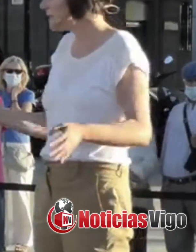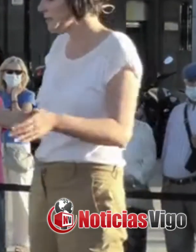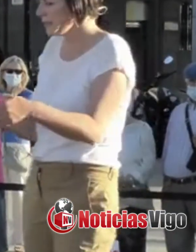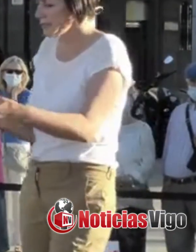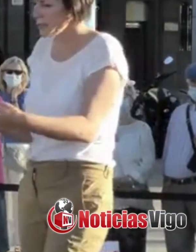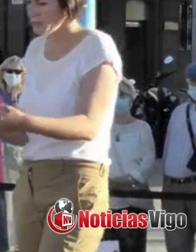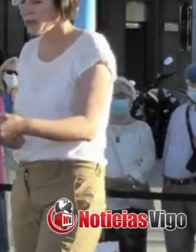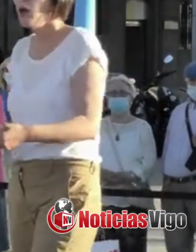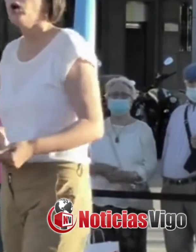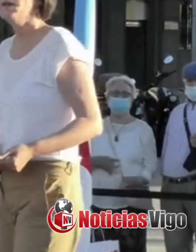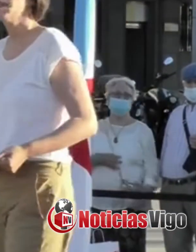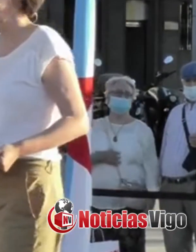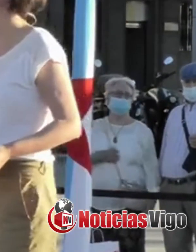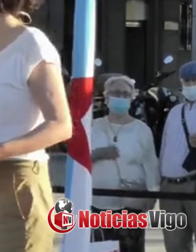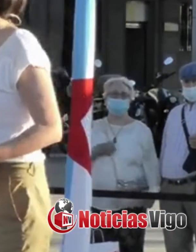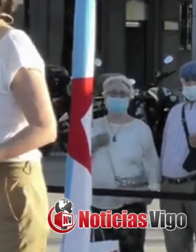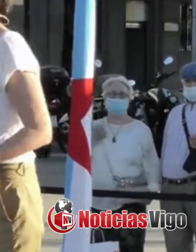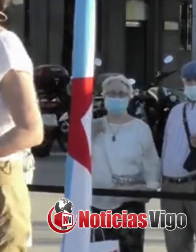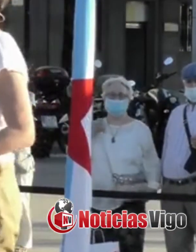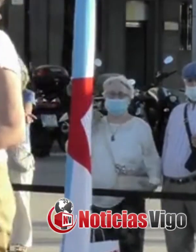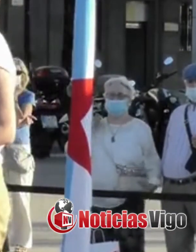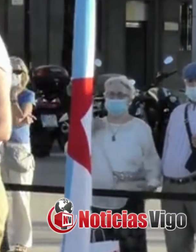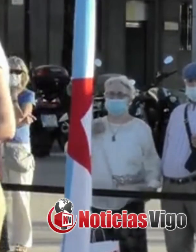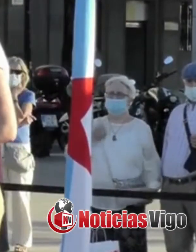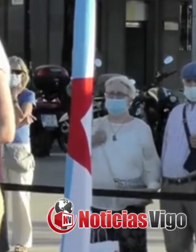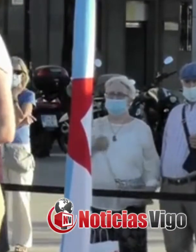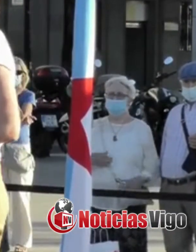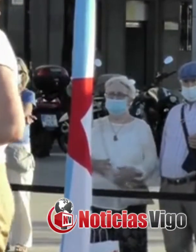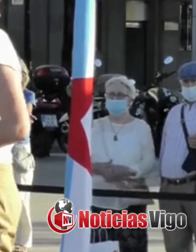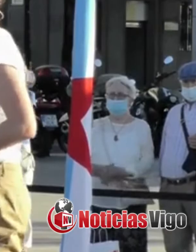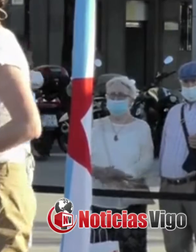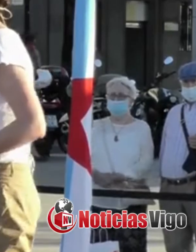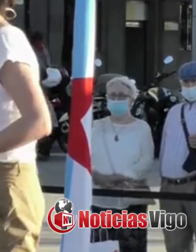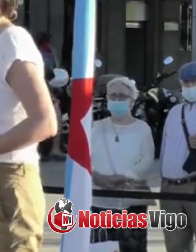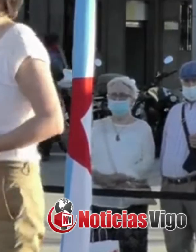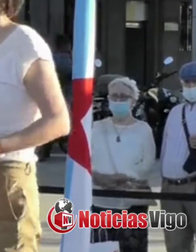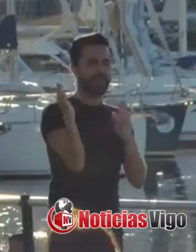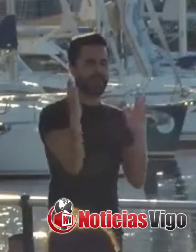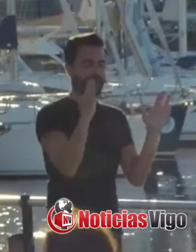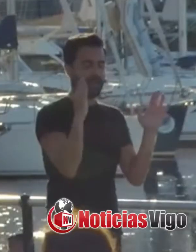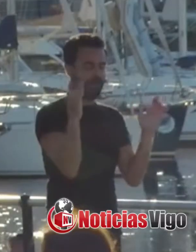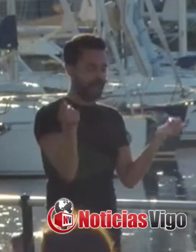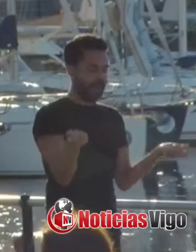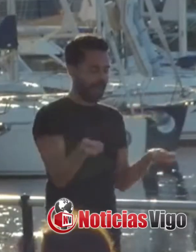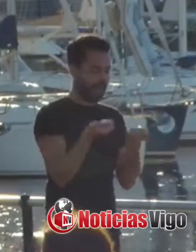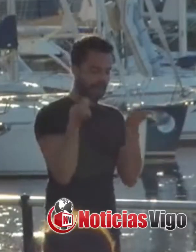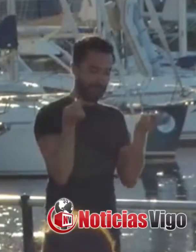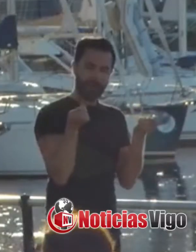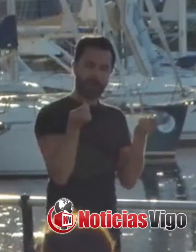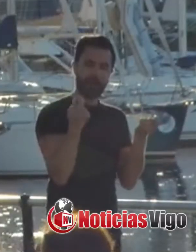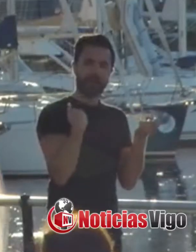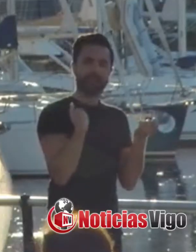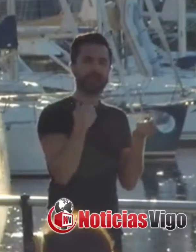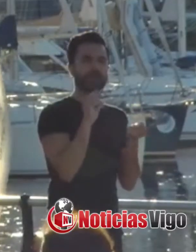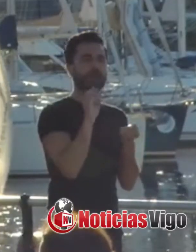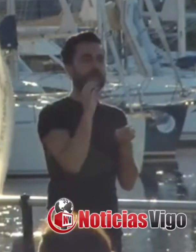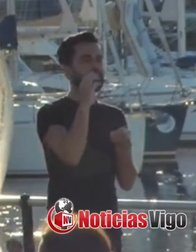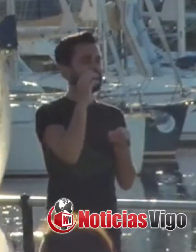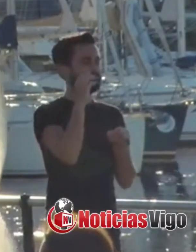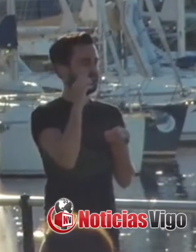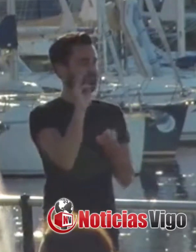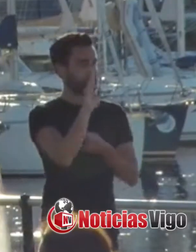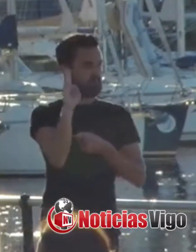xa vístedes, o Partido Popular nesta campaña esconde as siglas, esconde